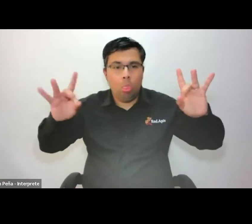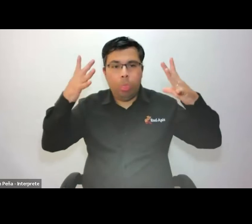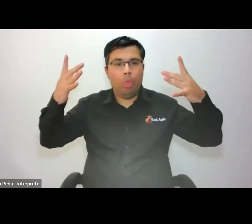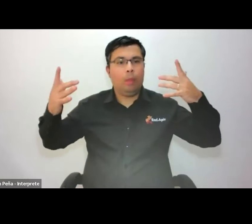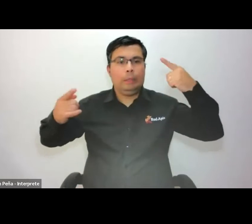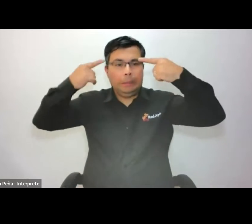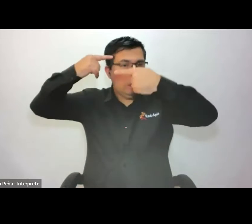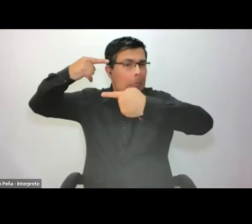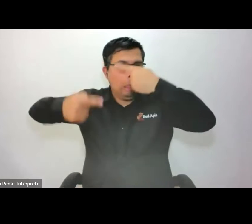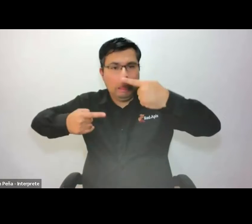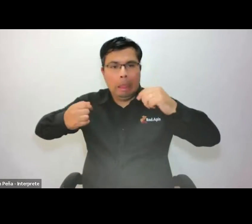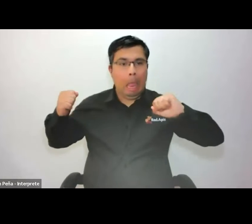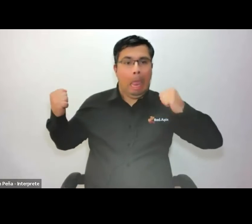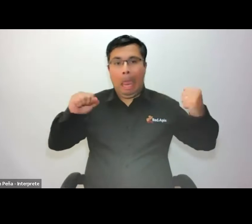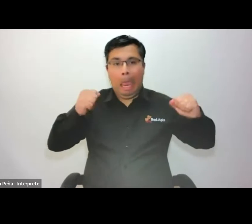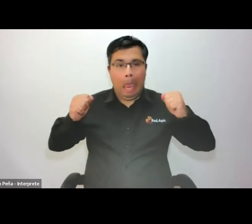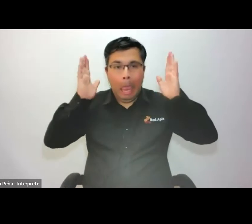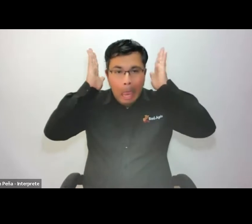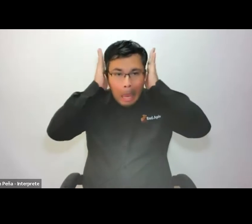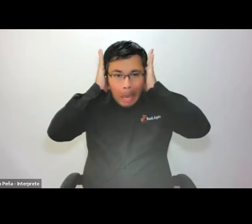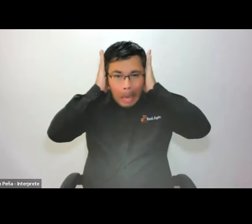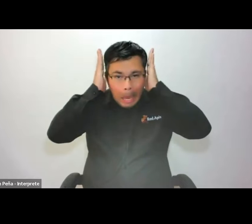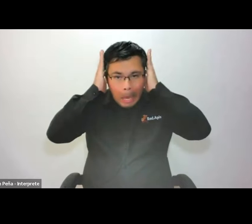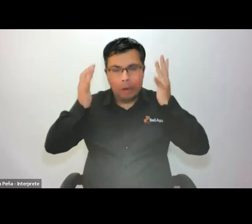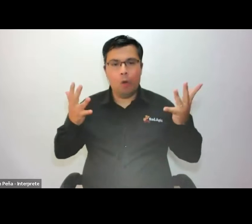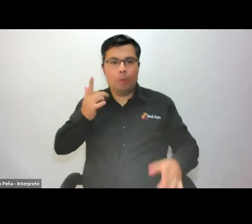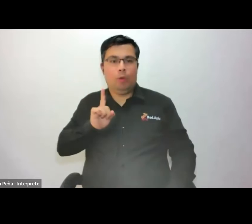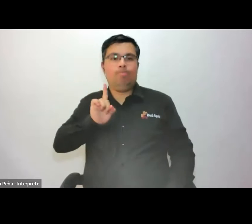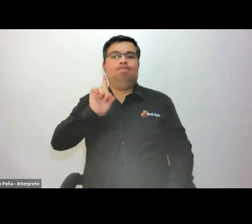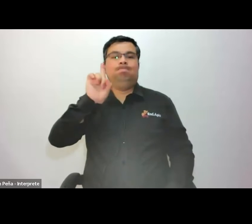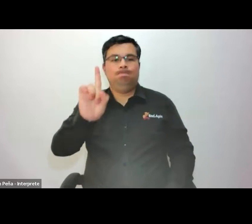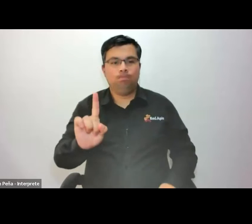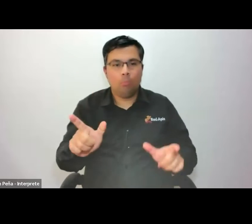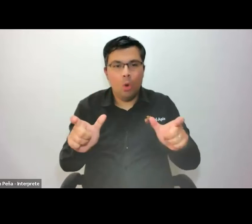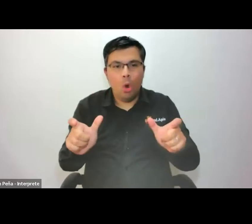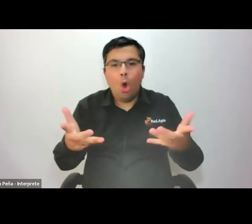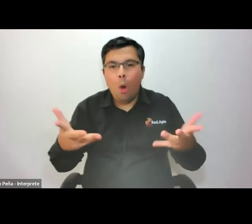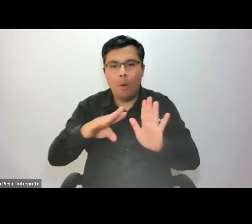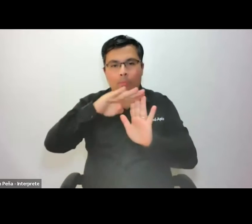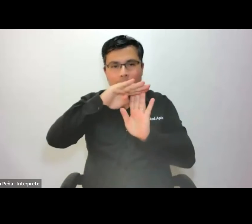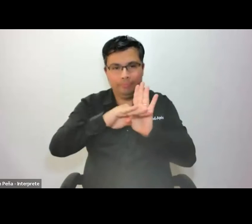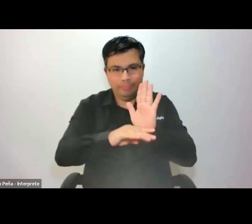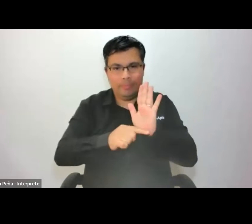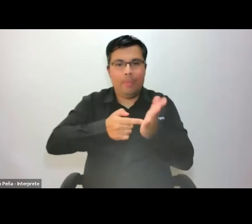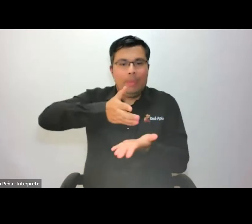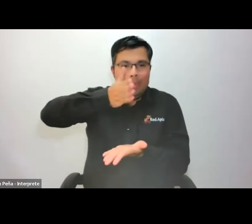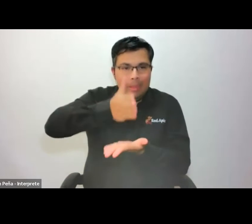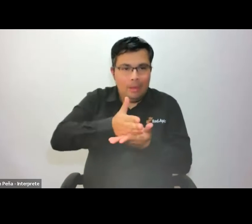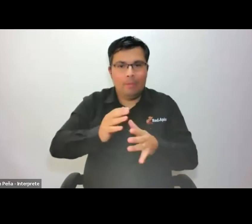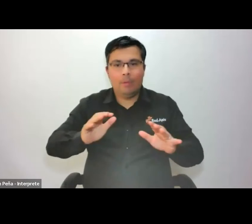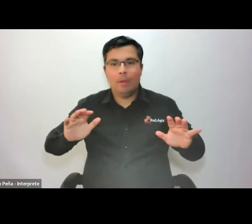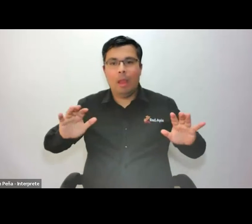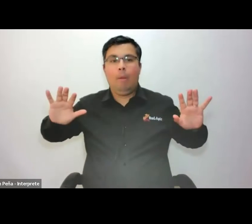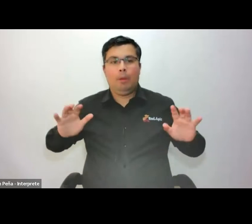en relación con los estudiantes autistas, aunque entendemos que no son los únicos que podrían eventualmente presentar una desregulación emocional